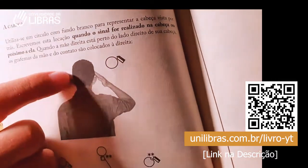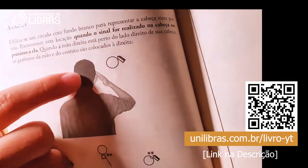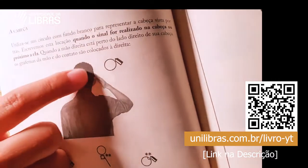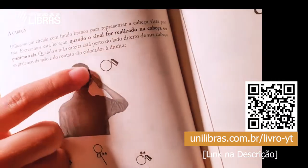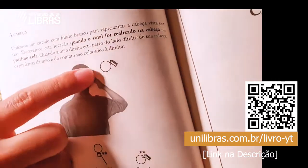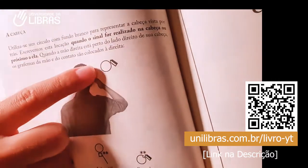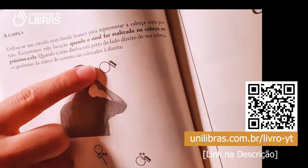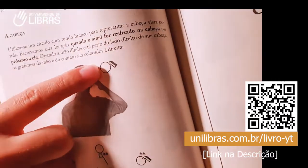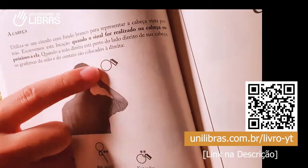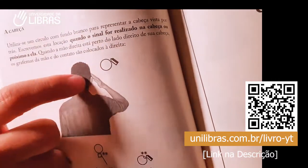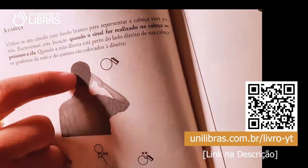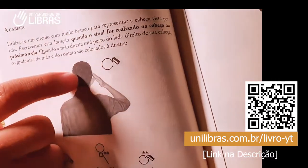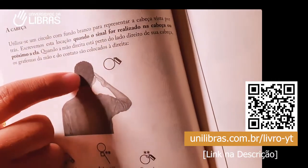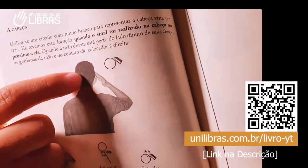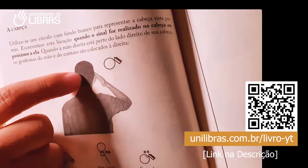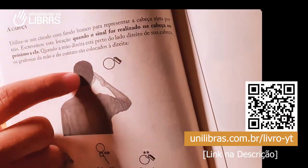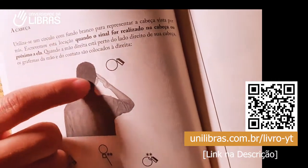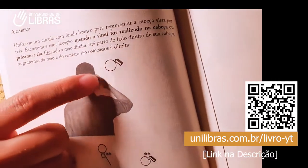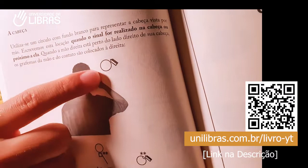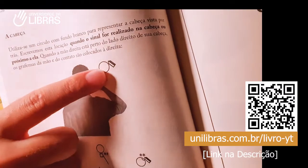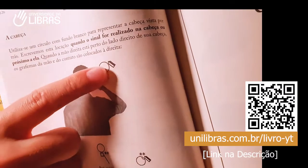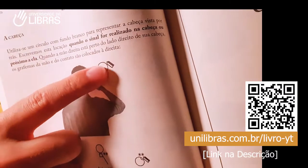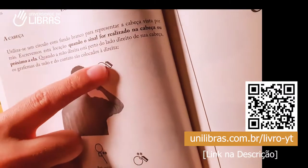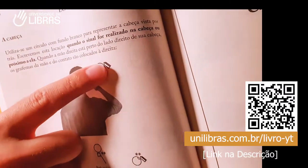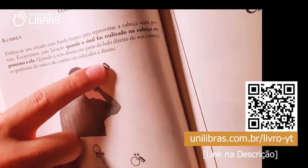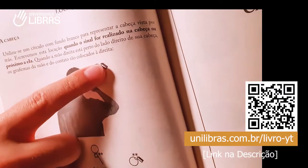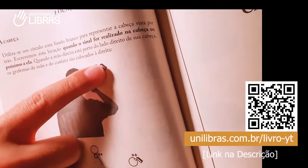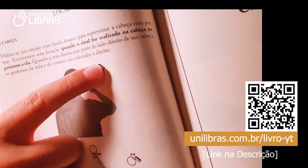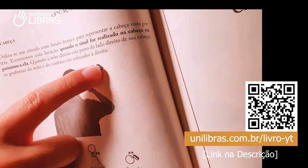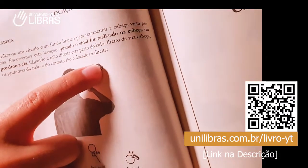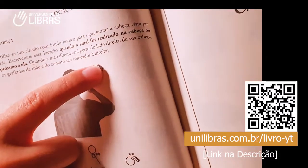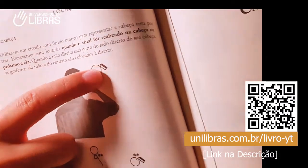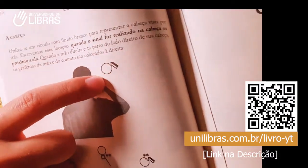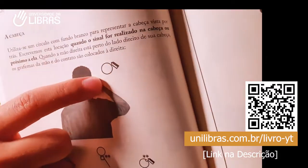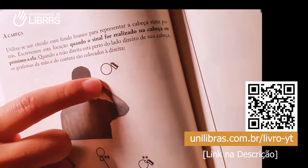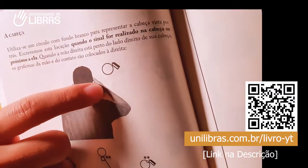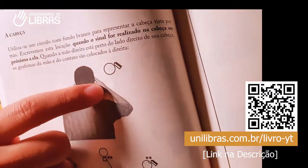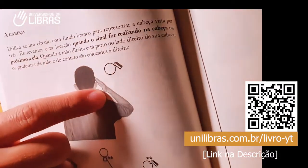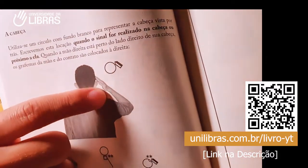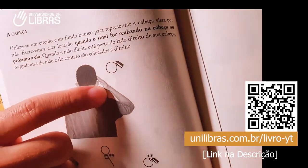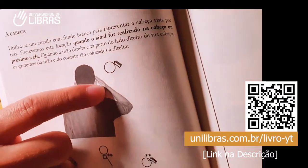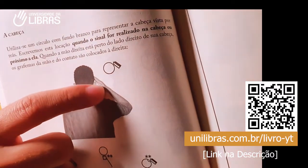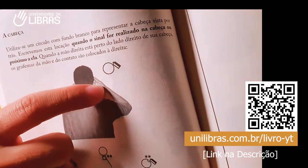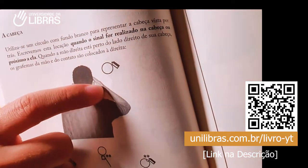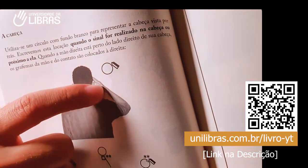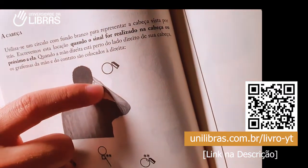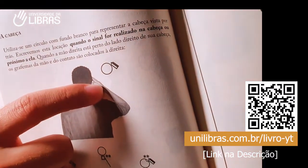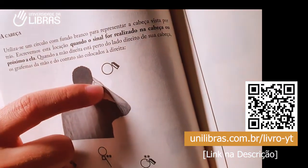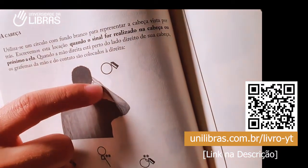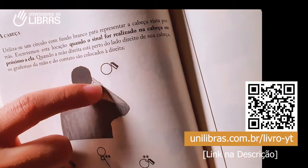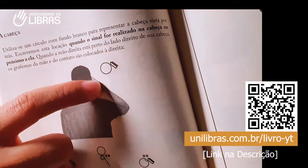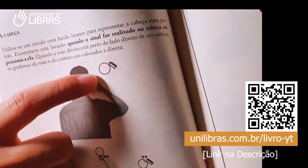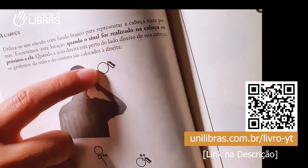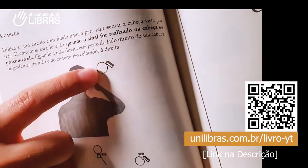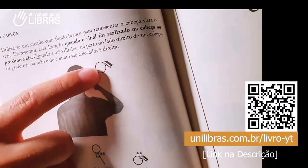a lógica Olha o círculo representa a cabeça essa mão aqui a metade preta representa a costa da mão aqui